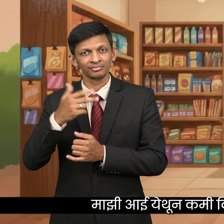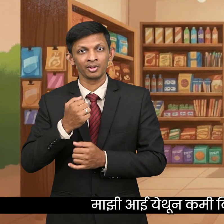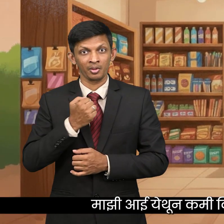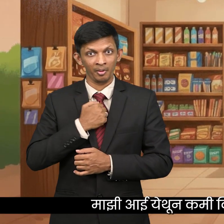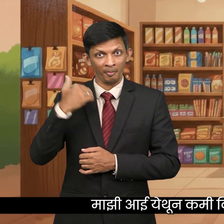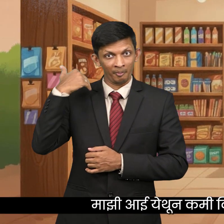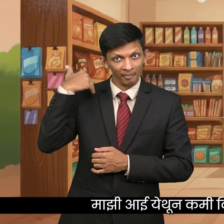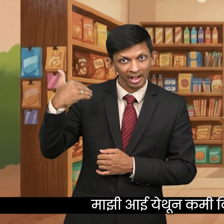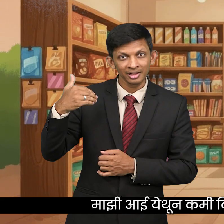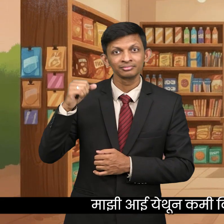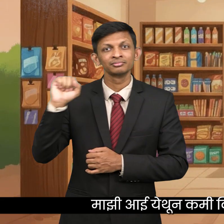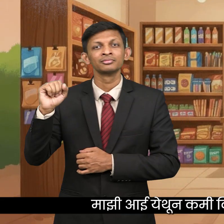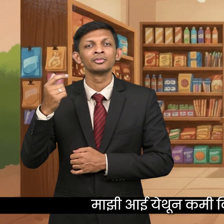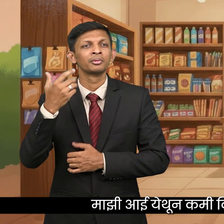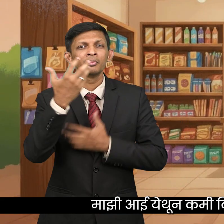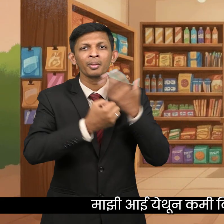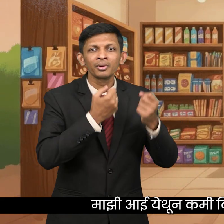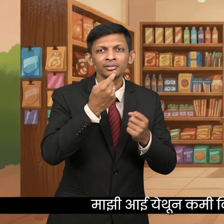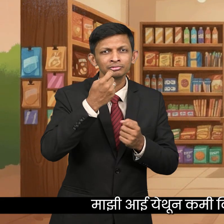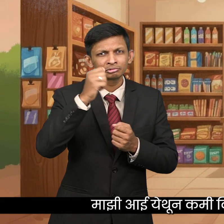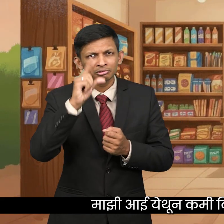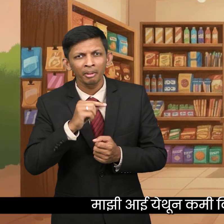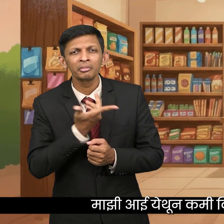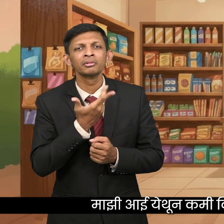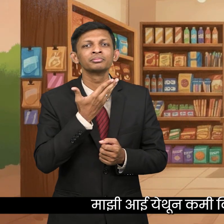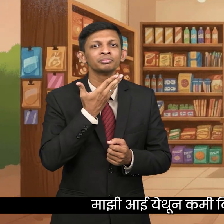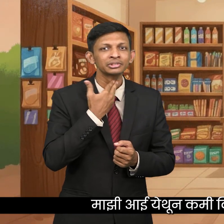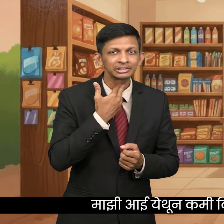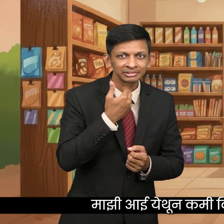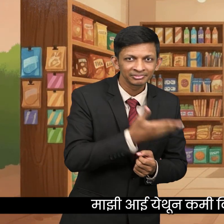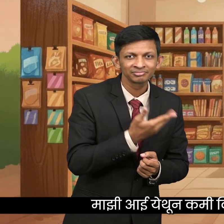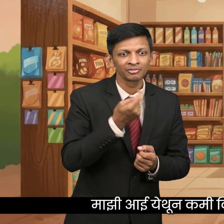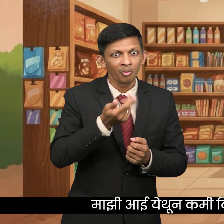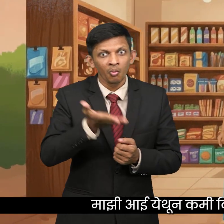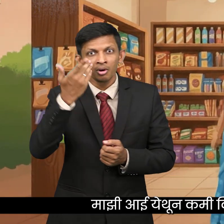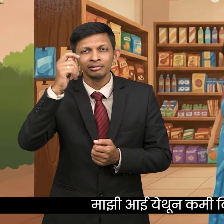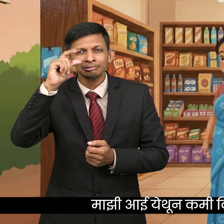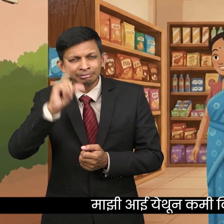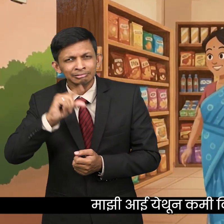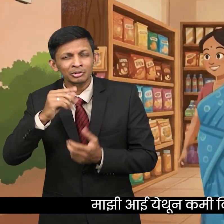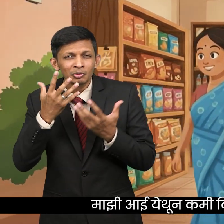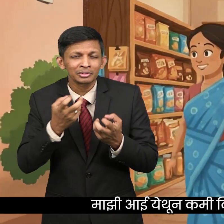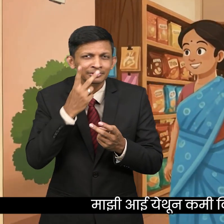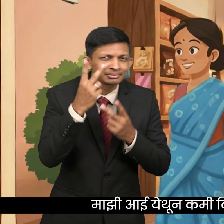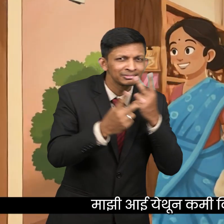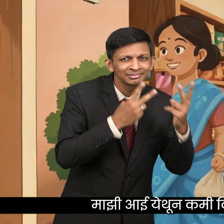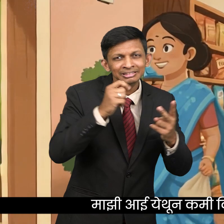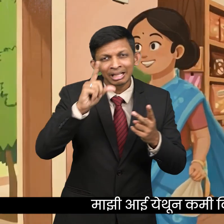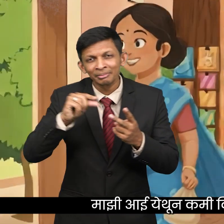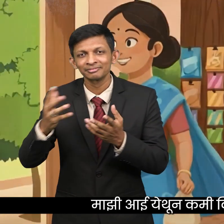माझी आई येथून कमी किमतीत तांदूळ आणि साखर खरेदी